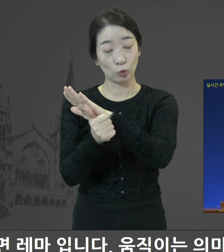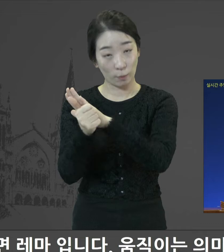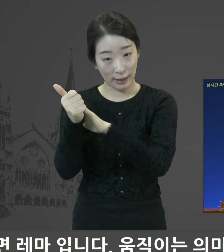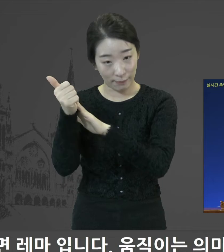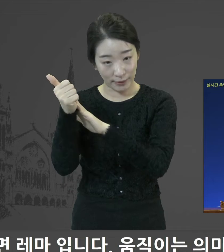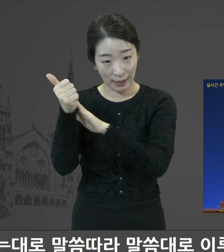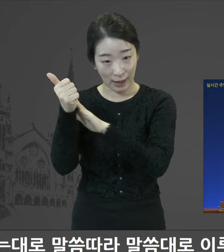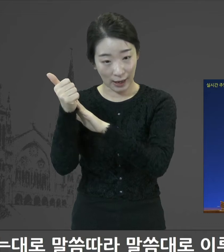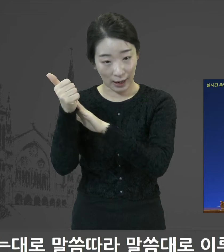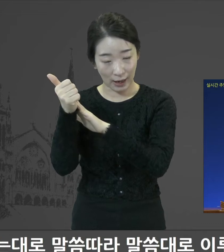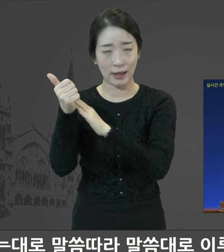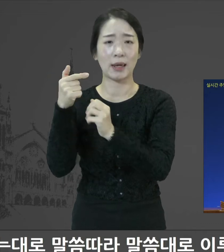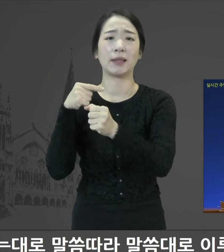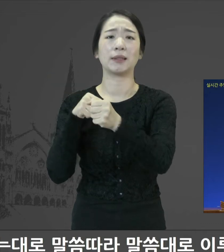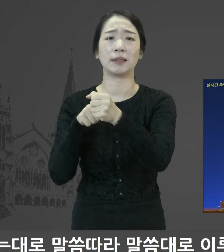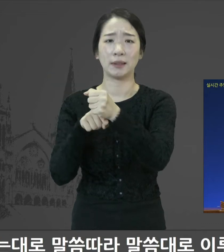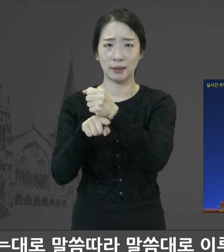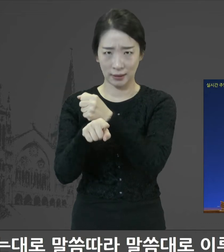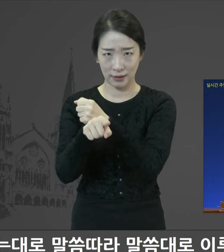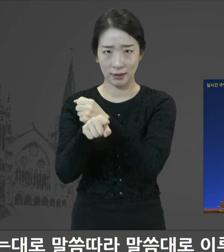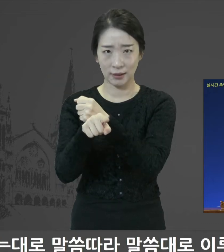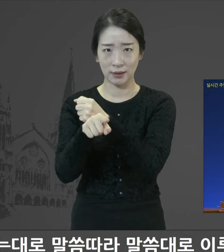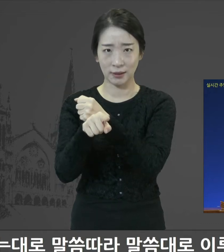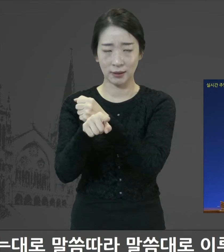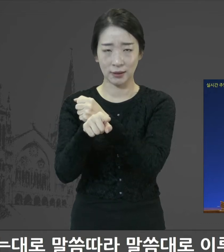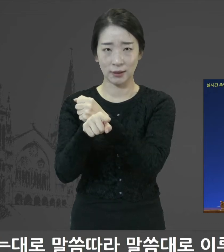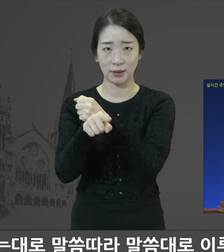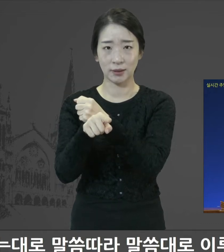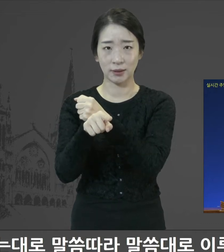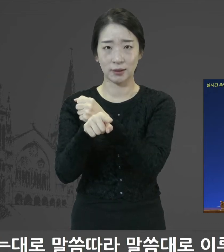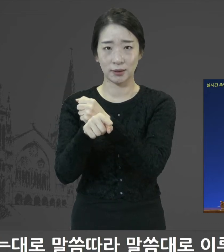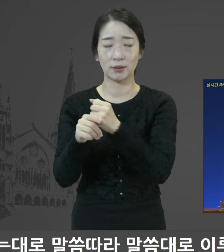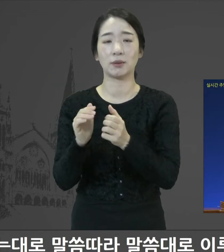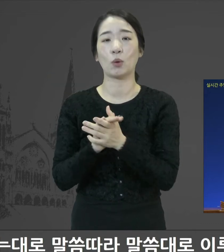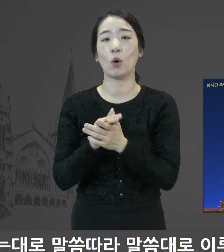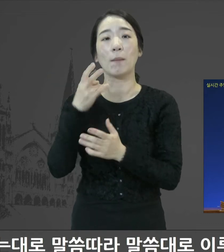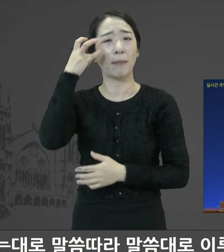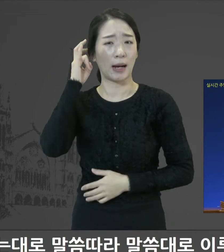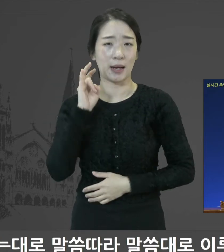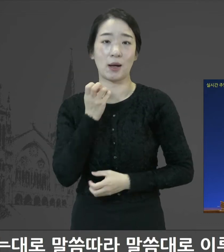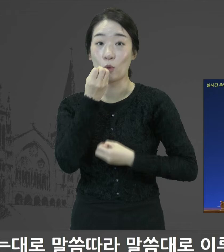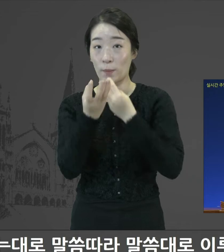소망합니다. 이루어지기를 바랍니다. 이렇게 고백했던 것이죠.